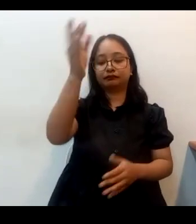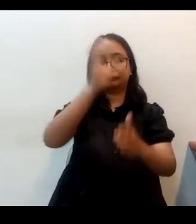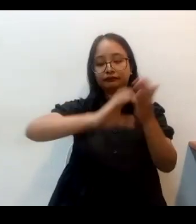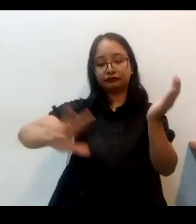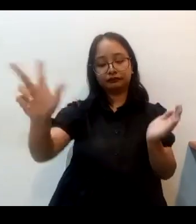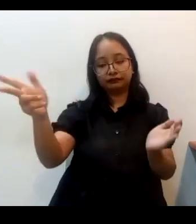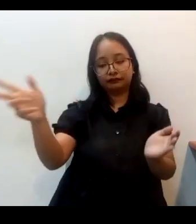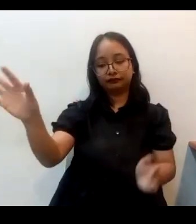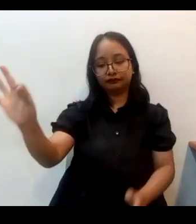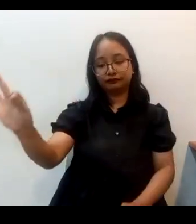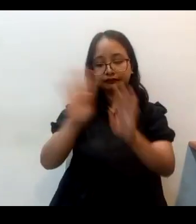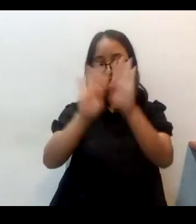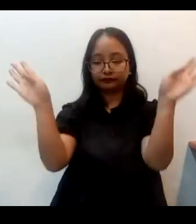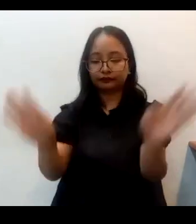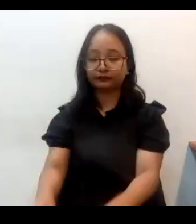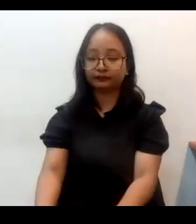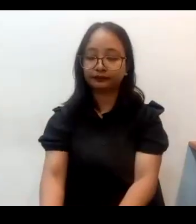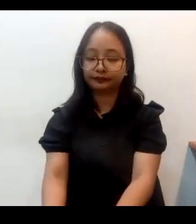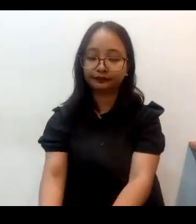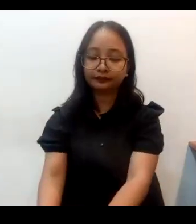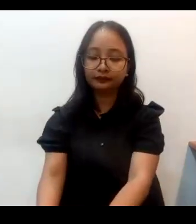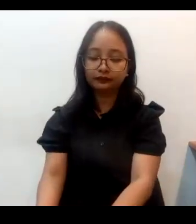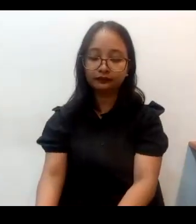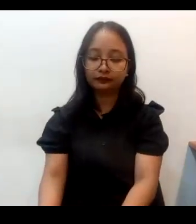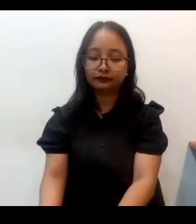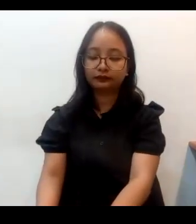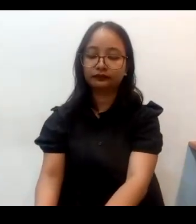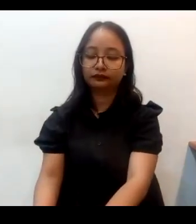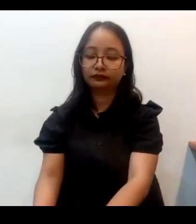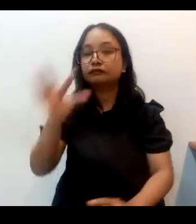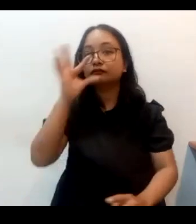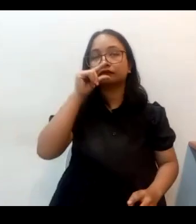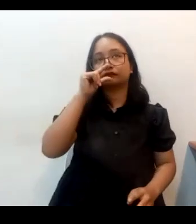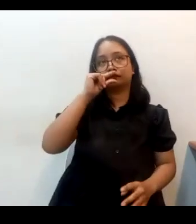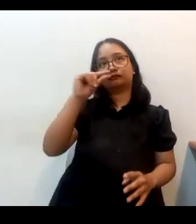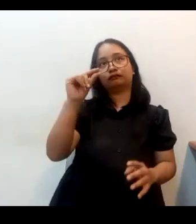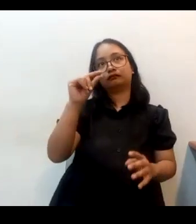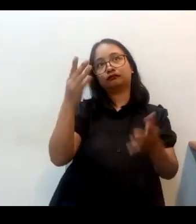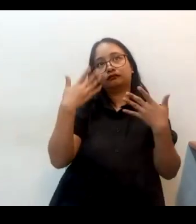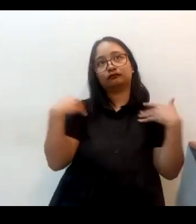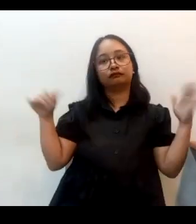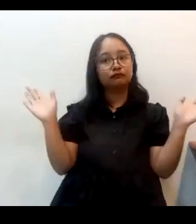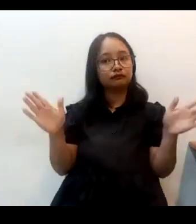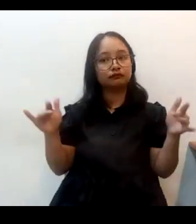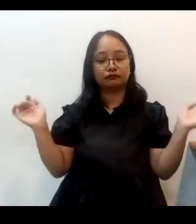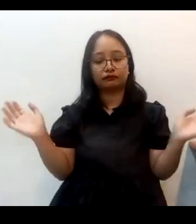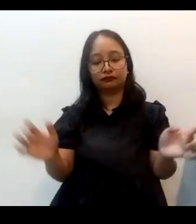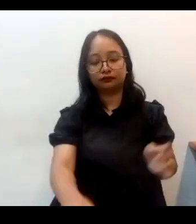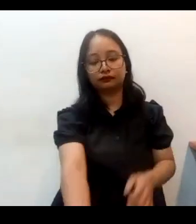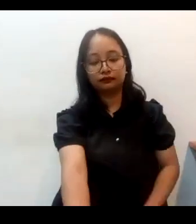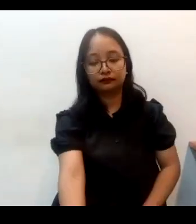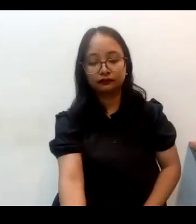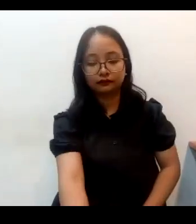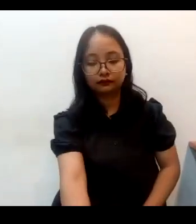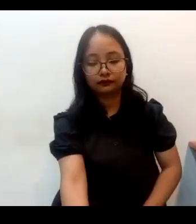chapter 39. Here is the eagles. Nandito po yung agila. Verse 27. So, chapter